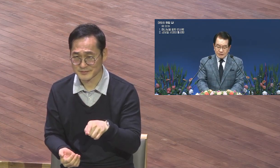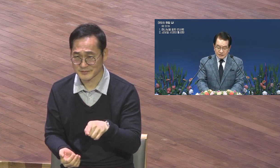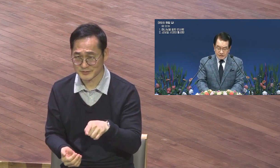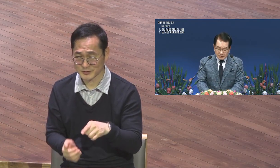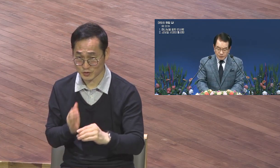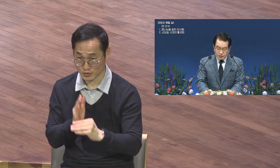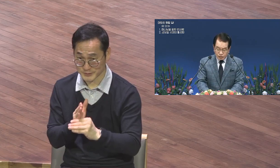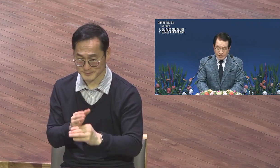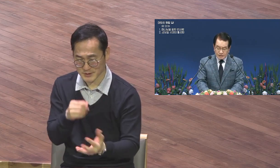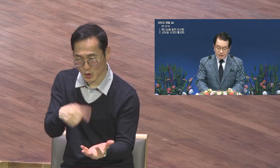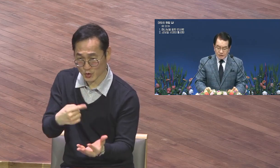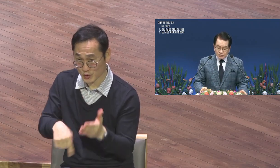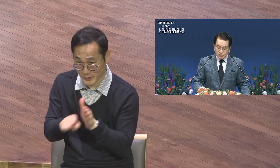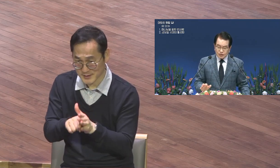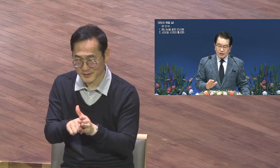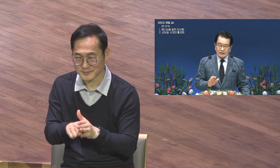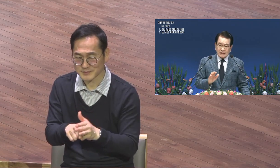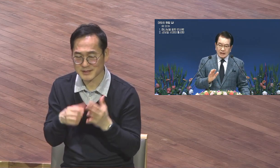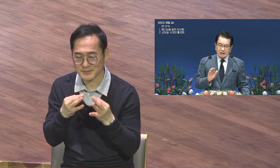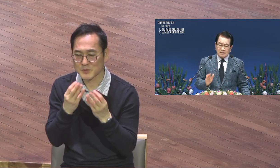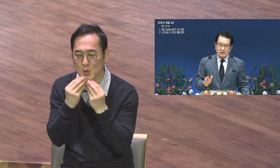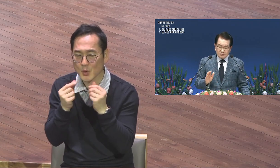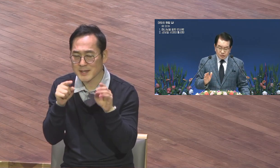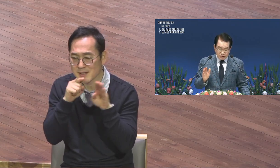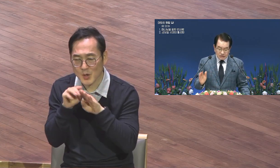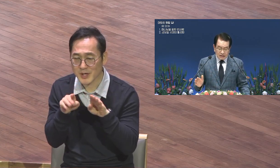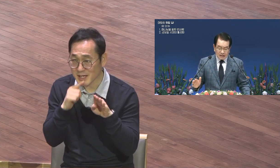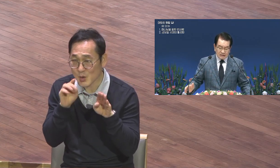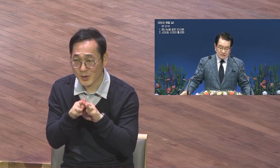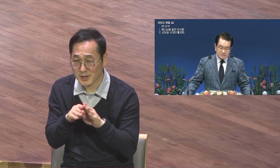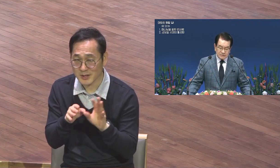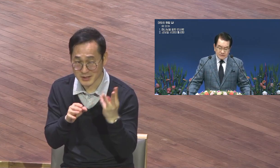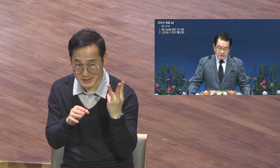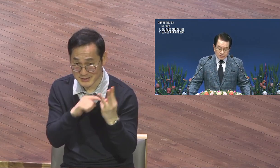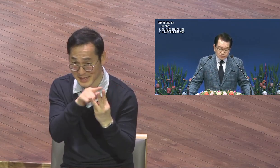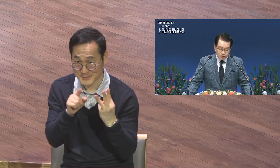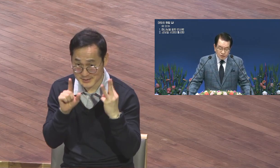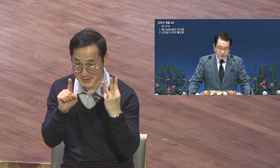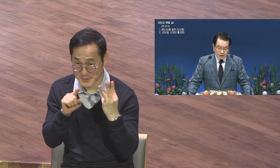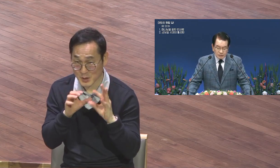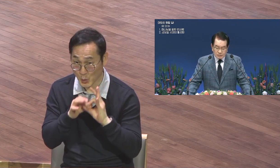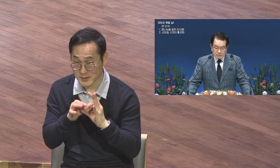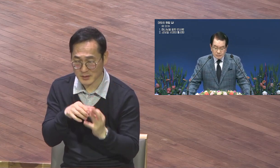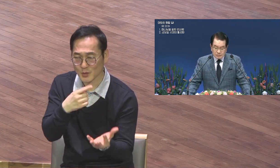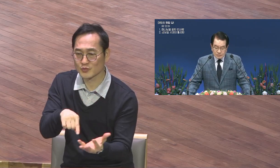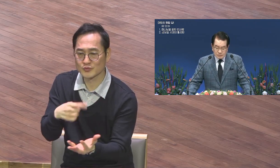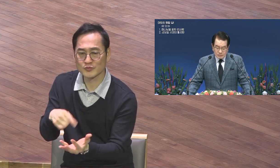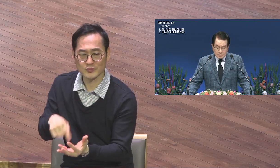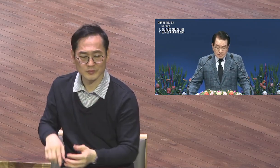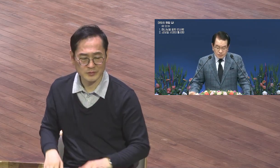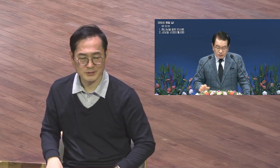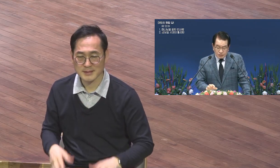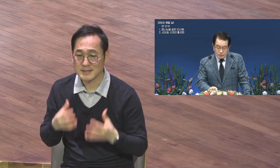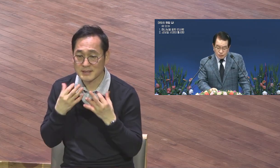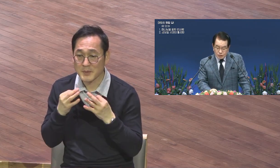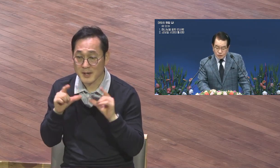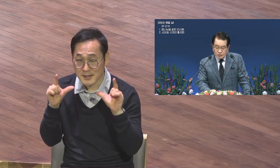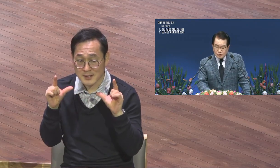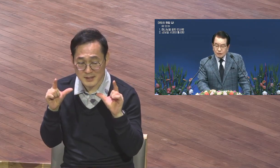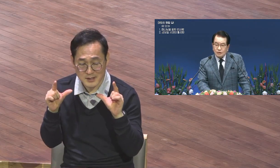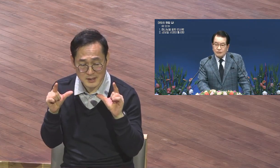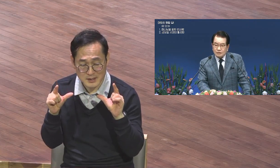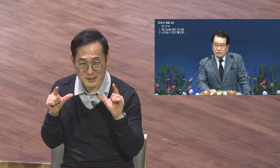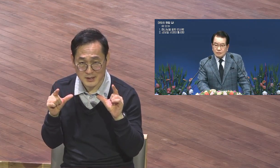금토일 시간표 통해서 구축해 나가는 것이 금토일 시대라는 것입니다. 근데 금요일은 뭐예요? 보세요.